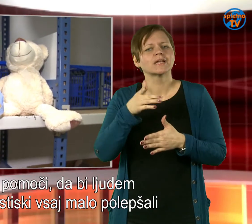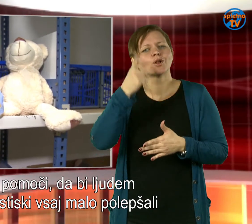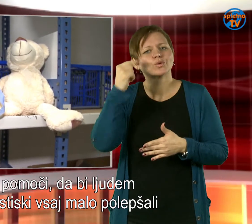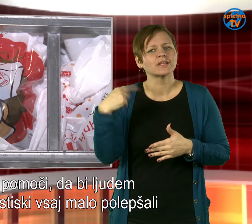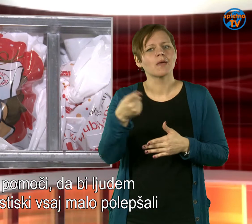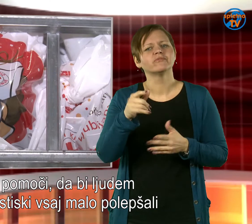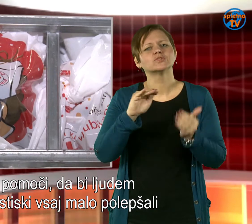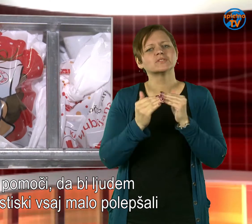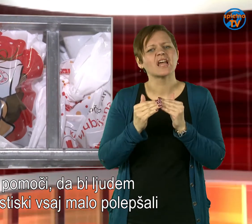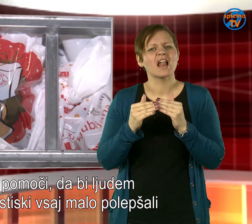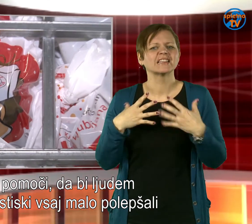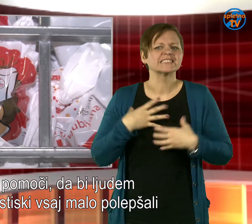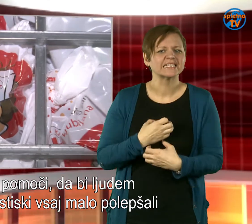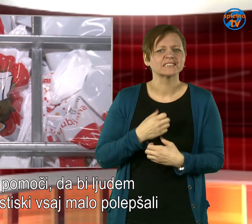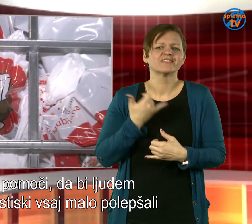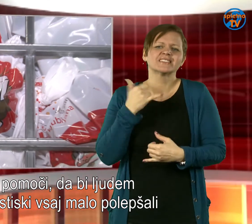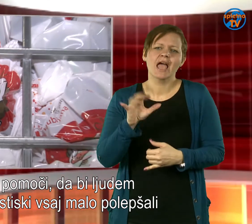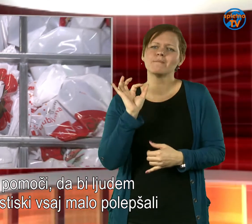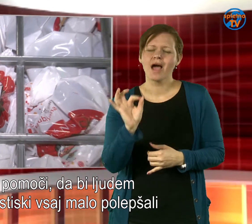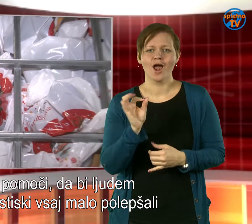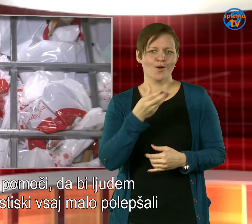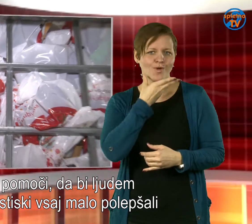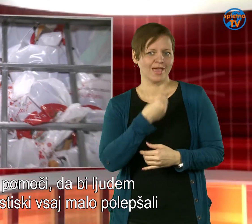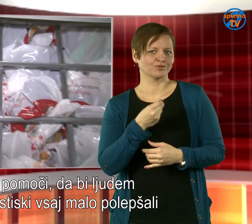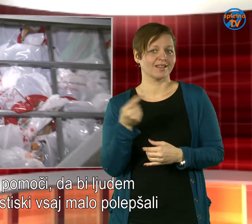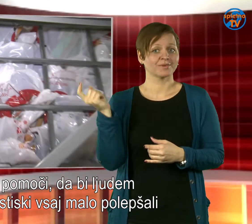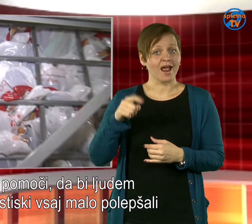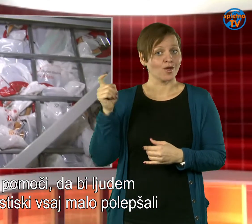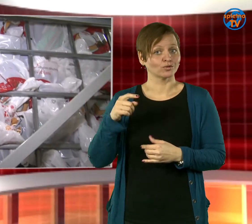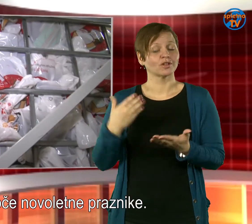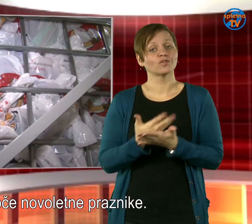socialni stiski vsaj malo polepšali prihajajoče novoletne praznike.